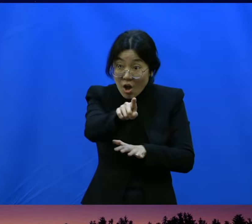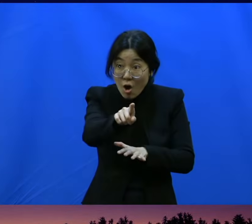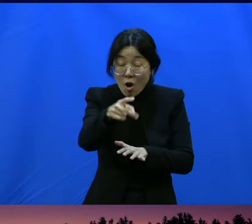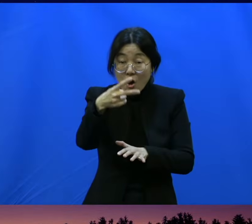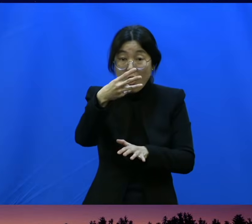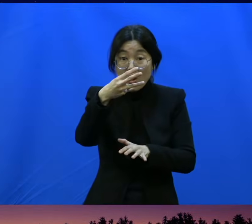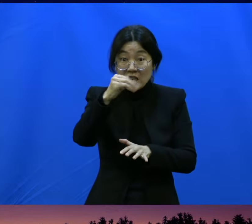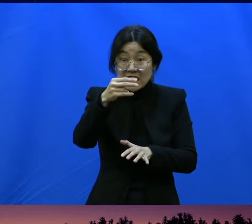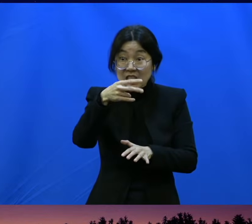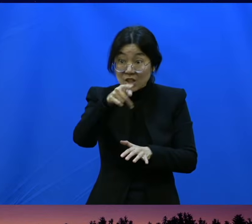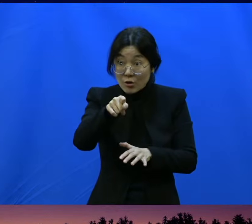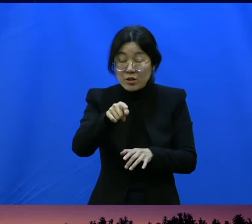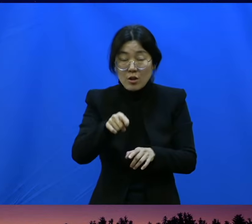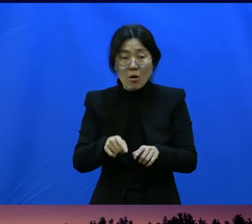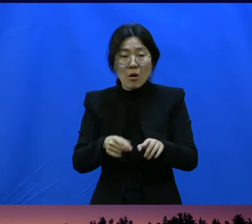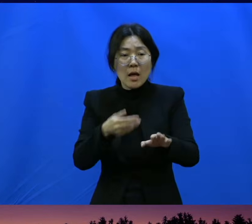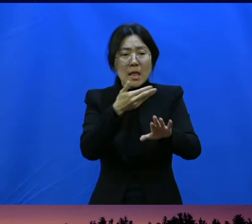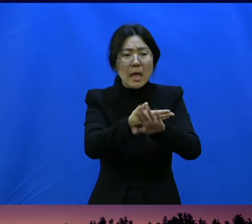줄 아는 사람이에요.